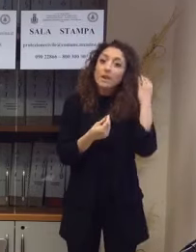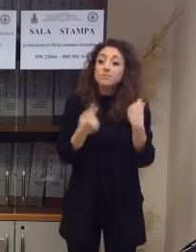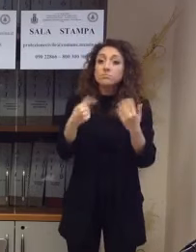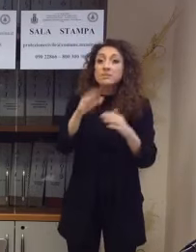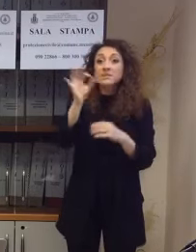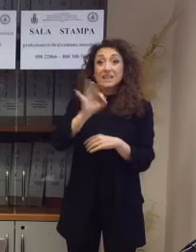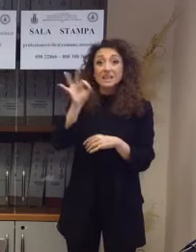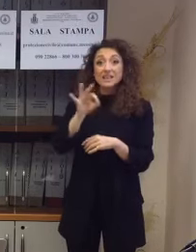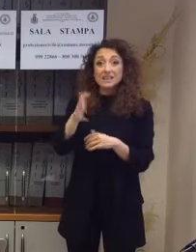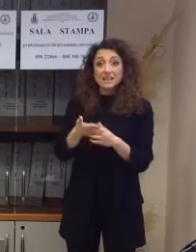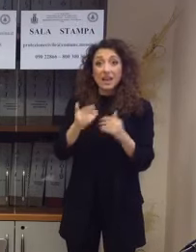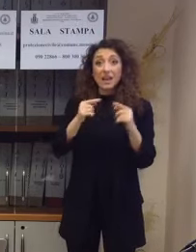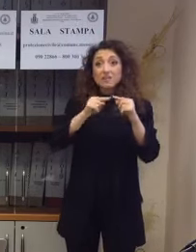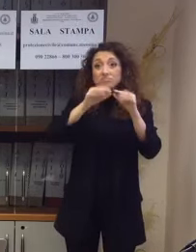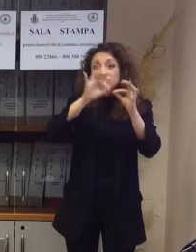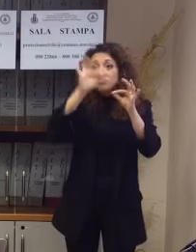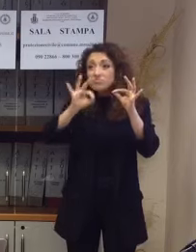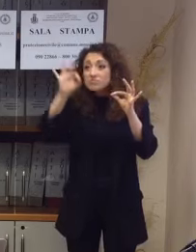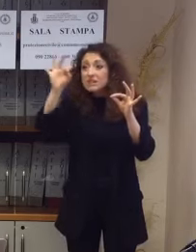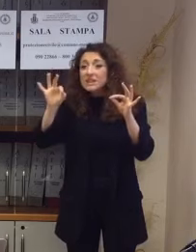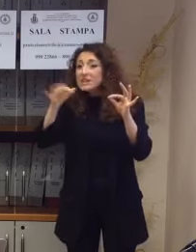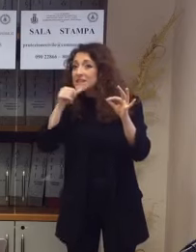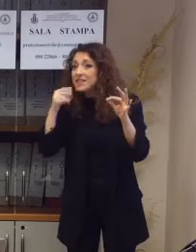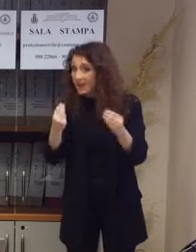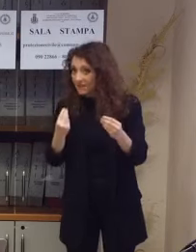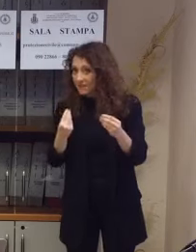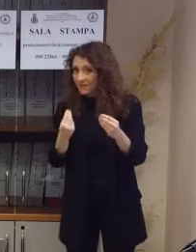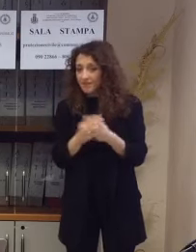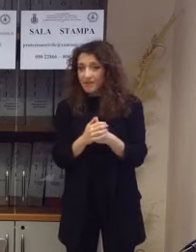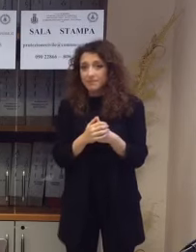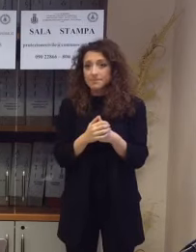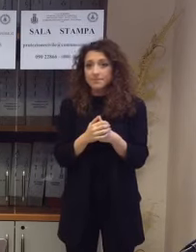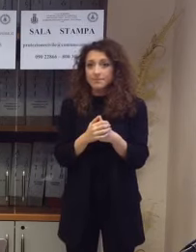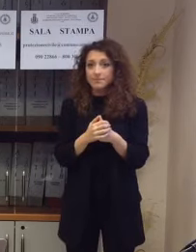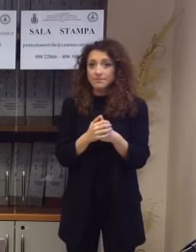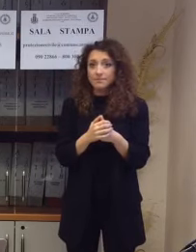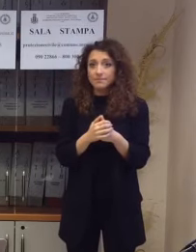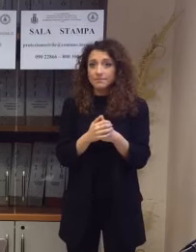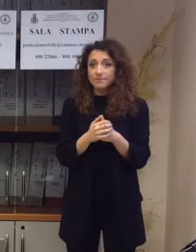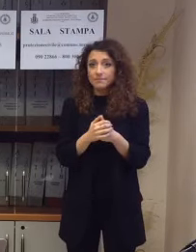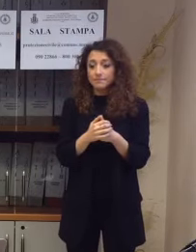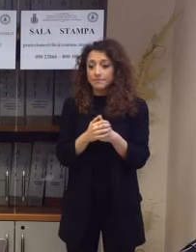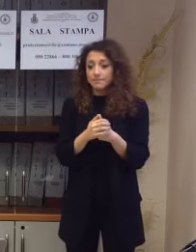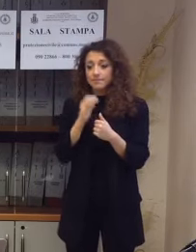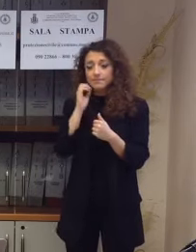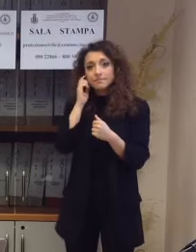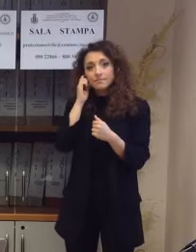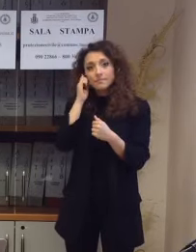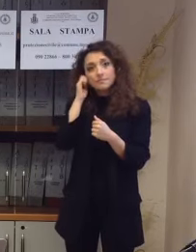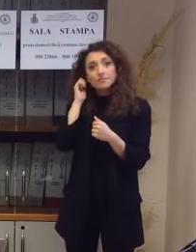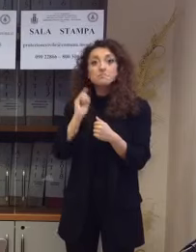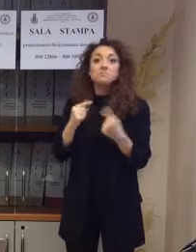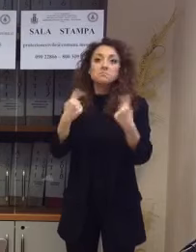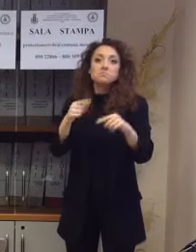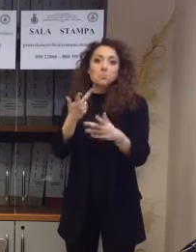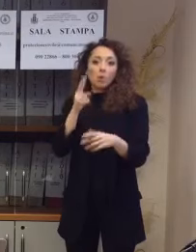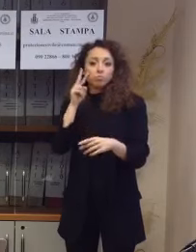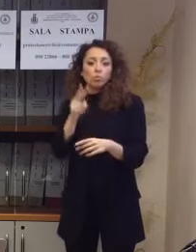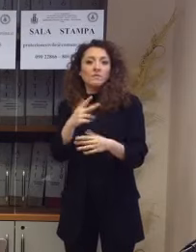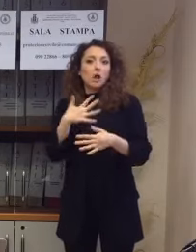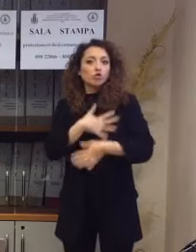statistiche a cosa servono, e naturalmente da questo punto di vista siamo veramente